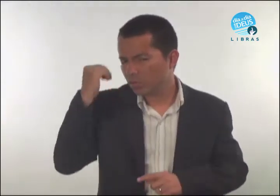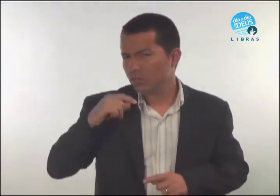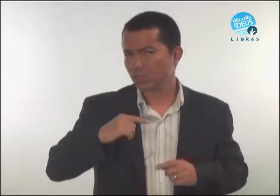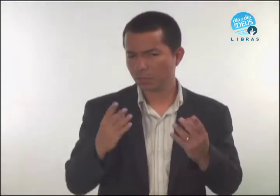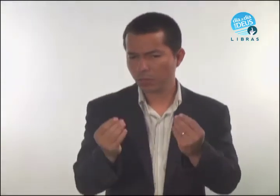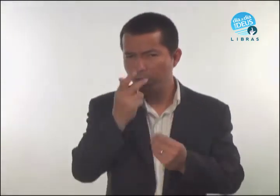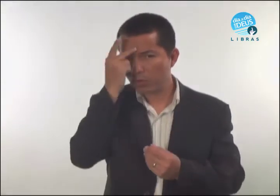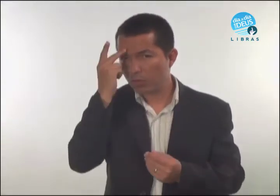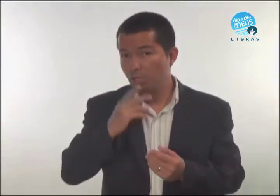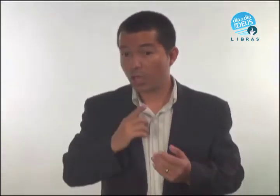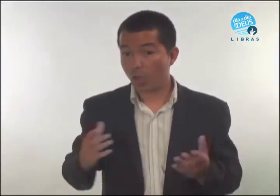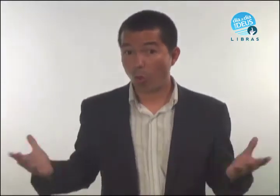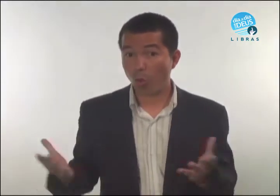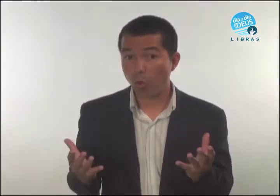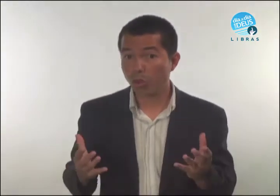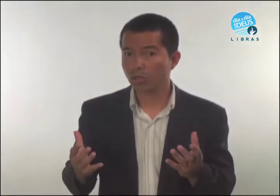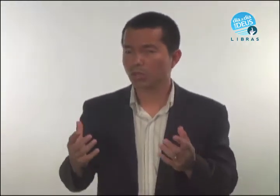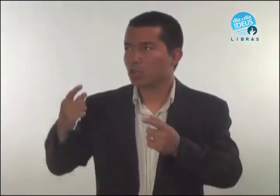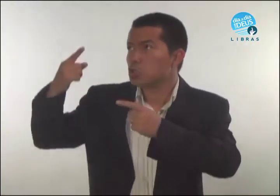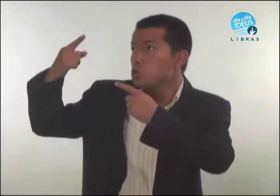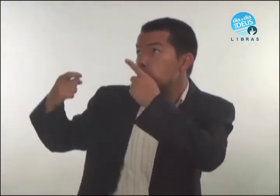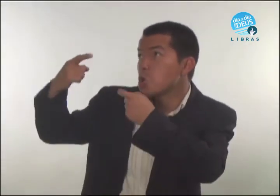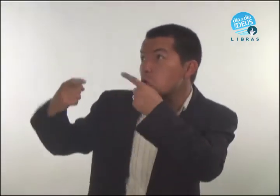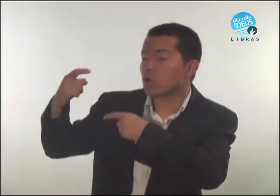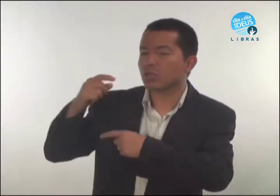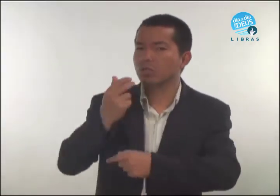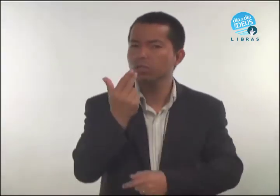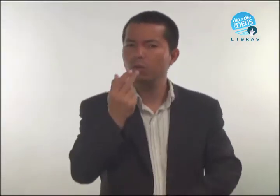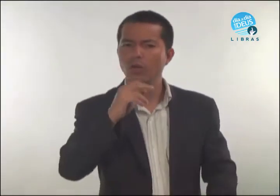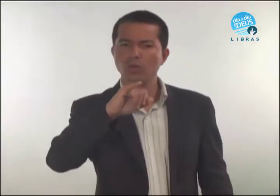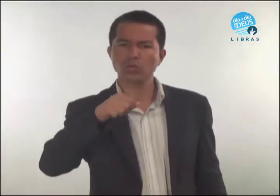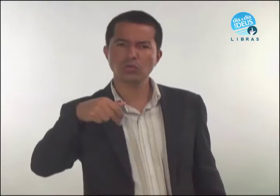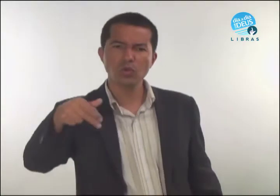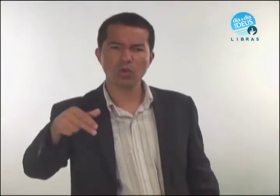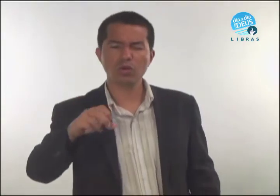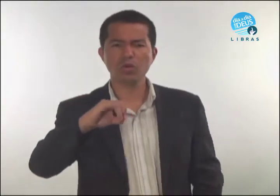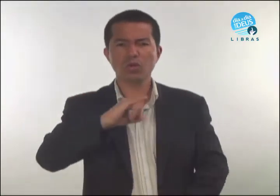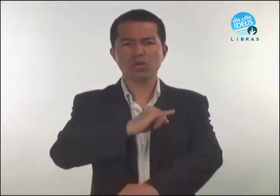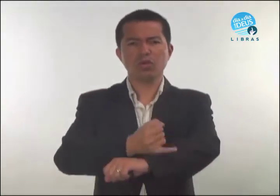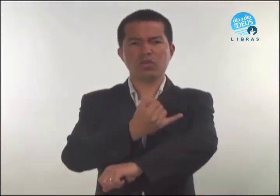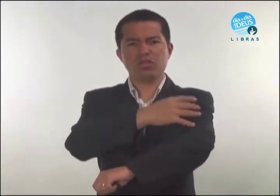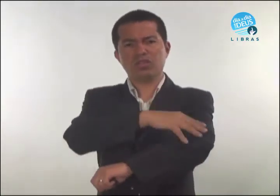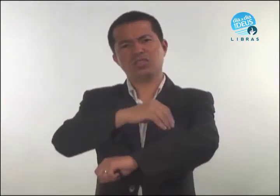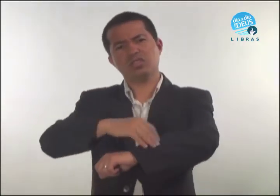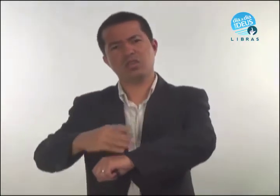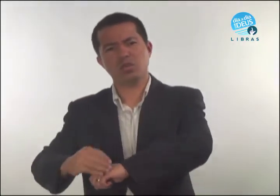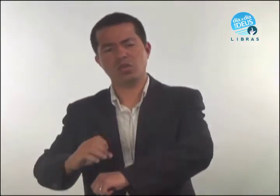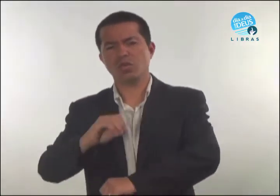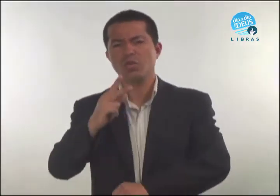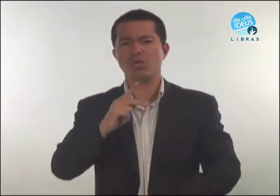do povo de Deus, lutando com Deus hoje, como Jonas, como Jacó, ou como o próprio